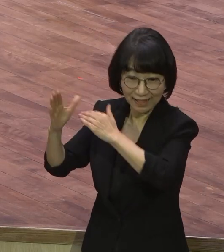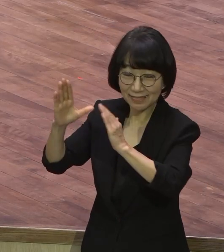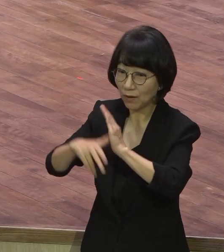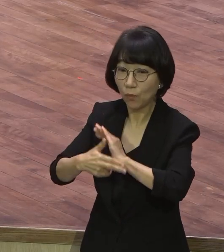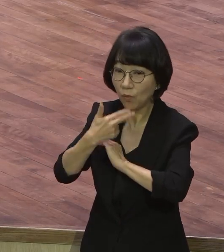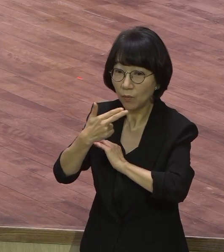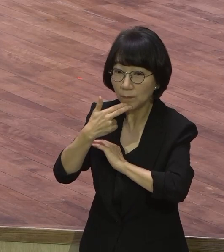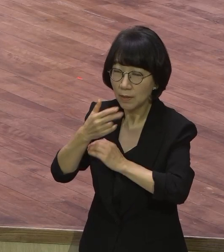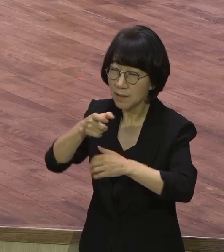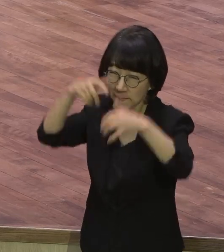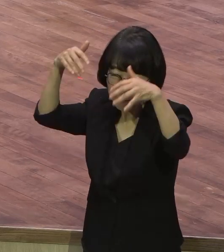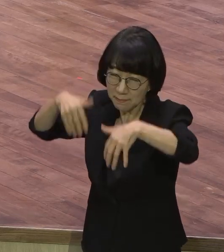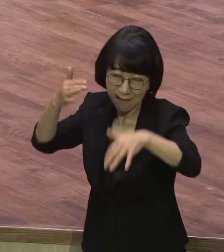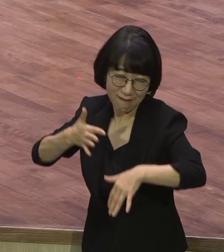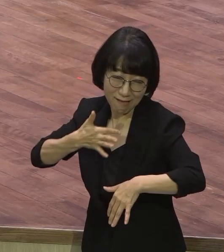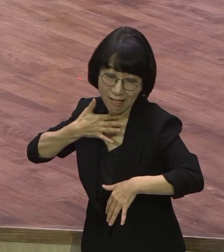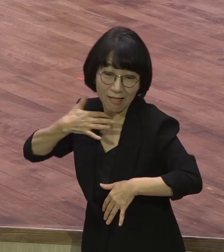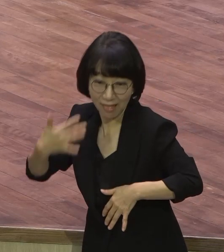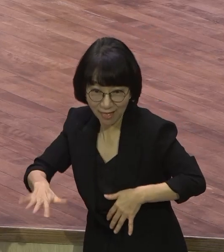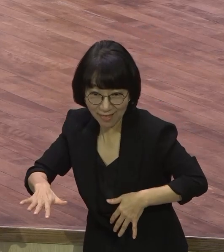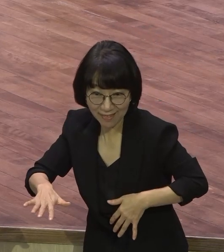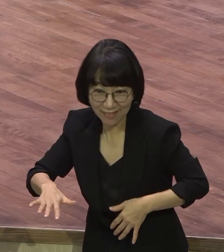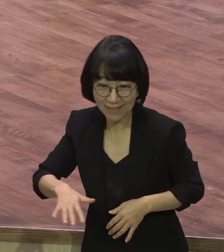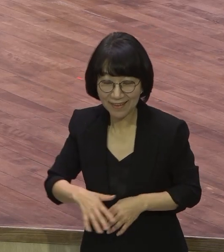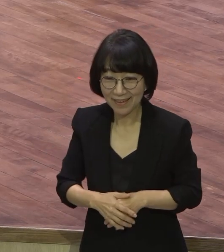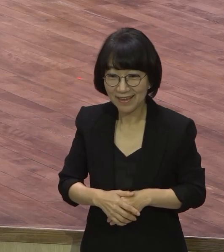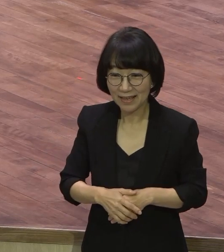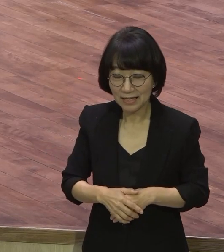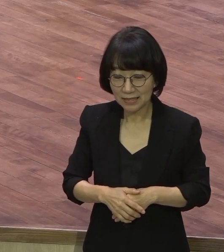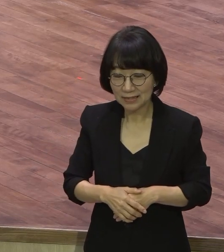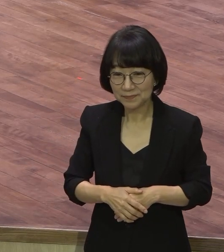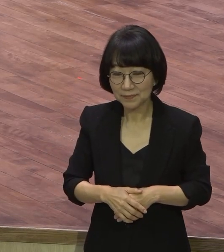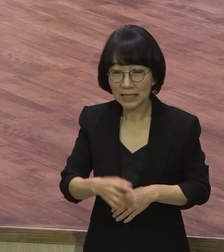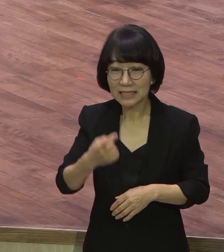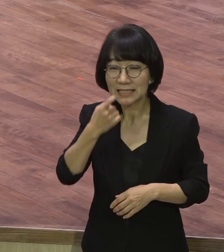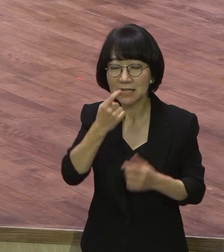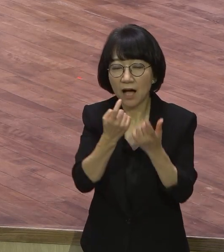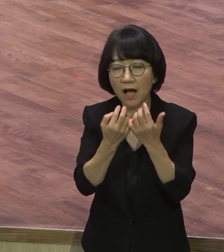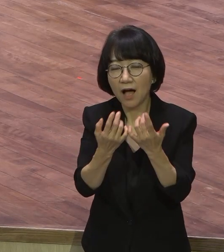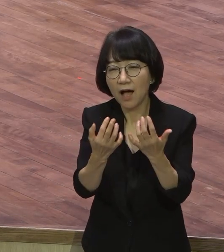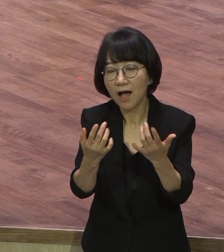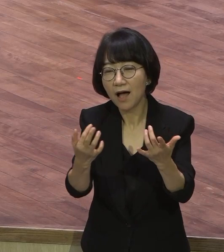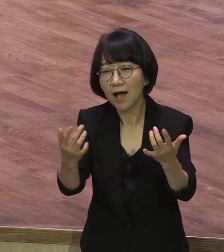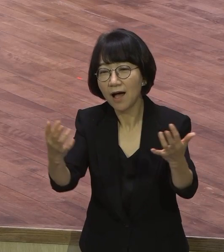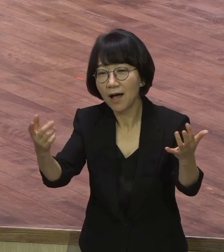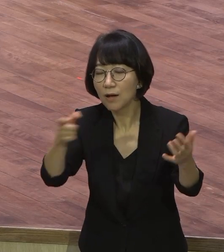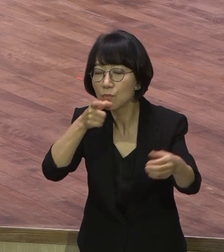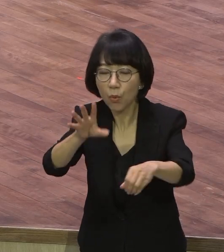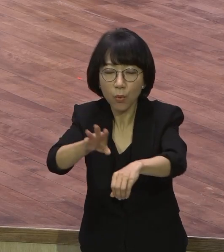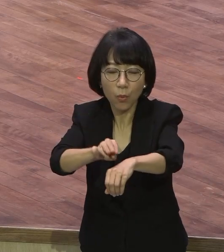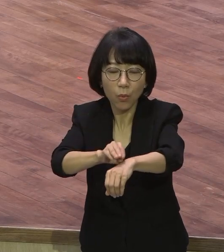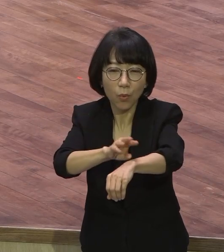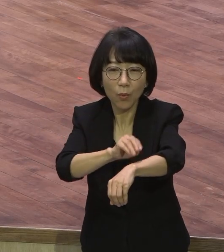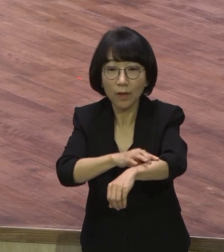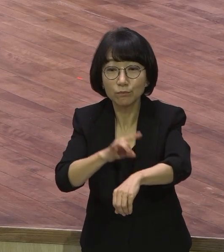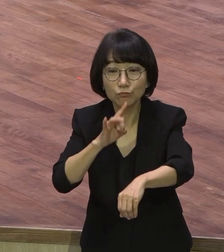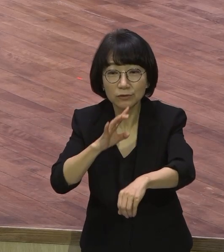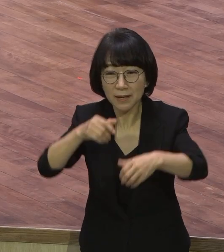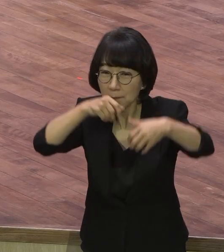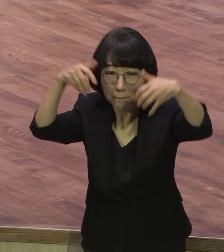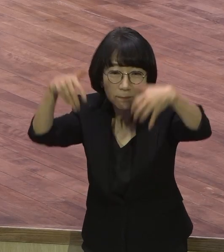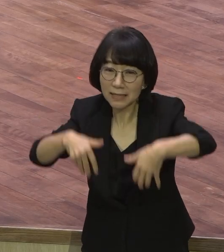수도 있겠네. 돼. 그런 적이 없어요. 수면에 땅을 안개가 쳤었어요. 이슬이 있었어요. 전혀 비례하는 게 없었어요.